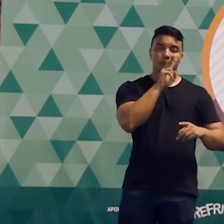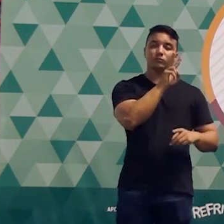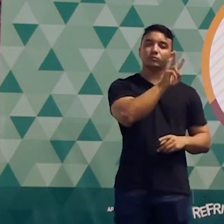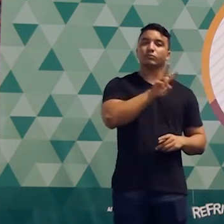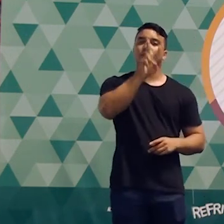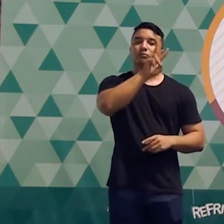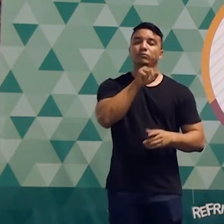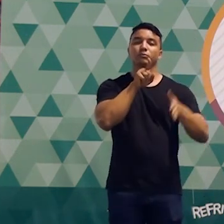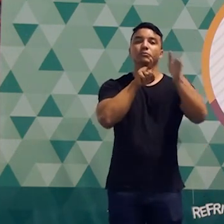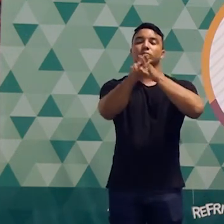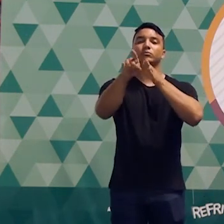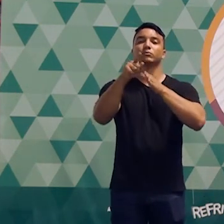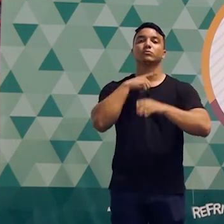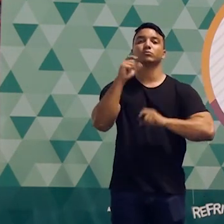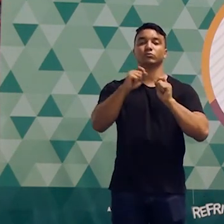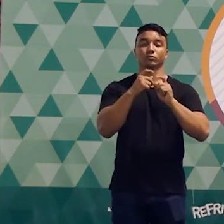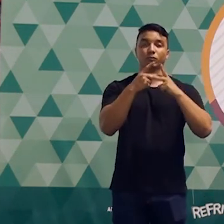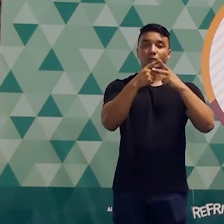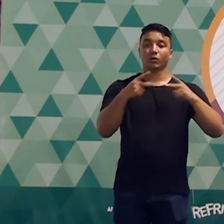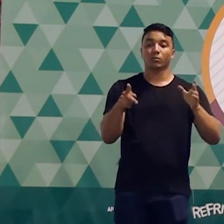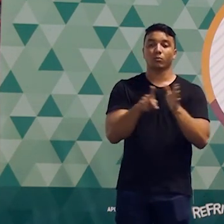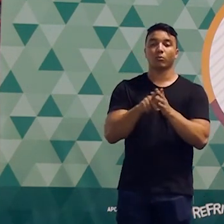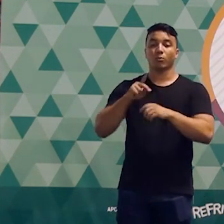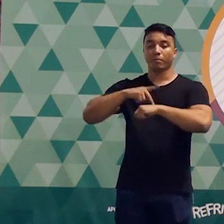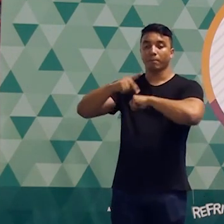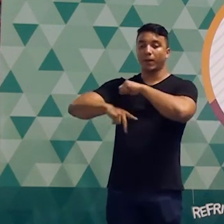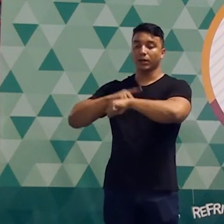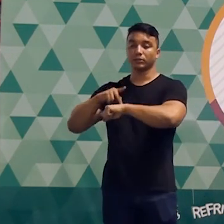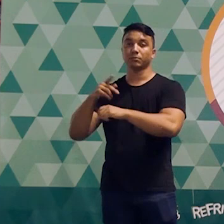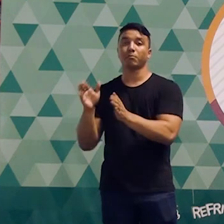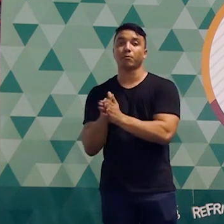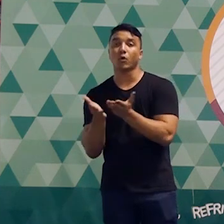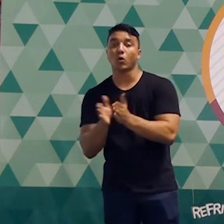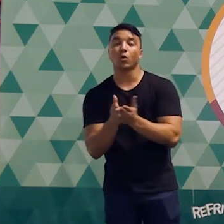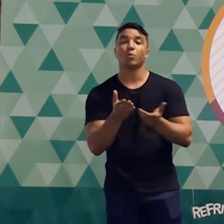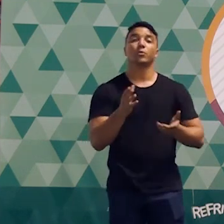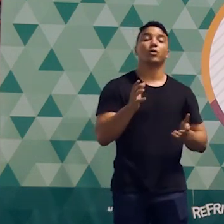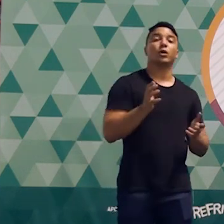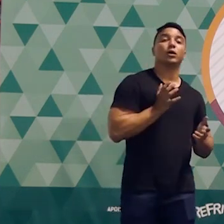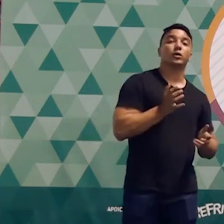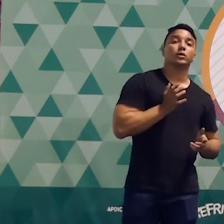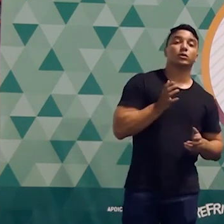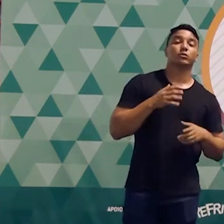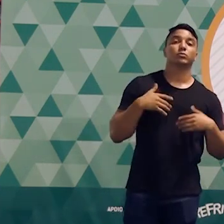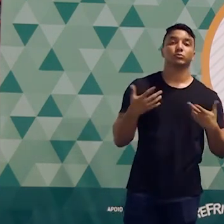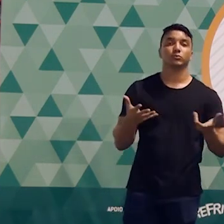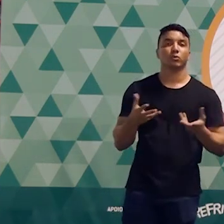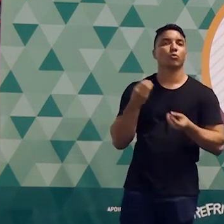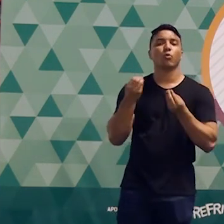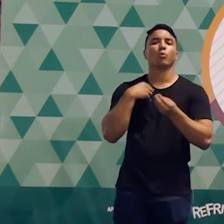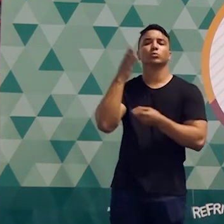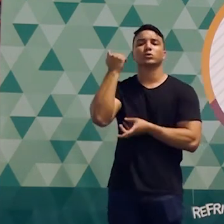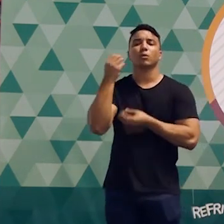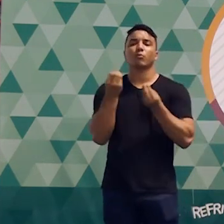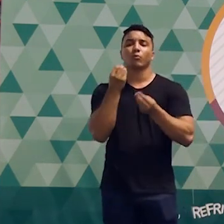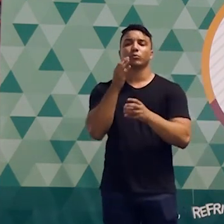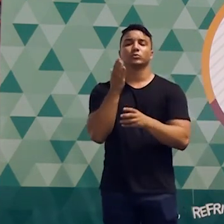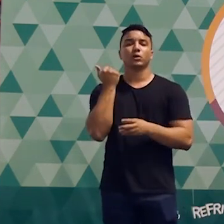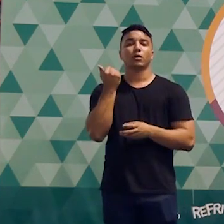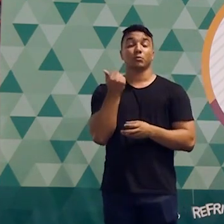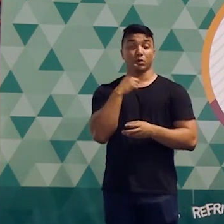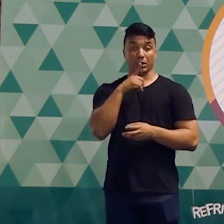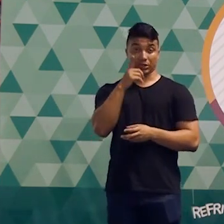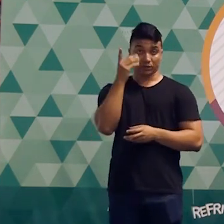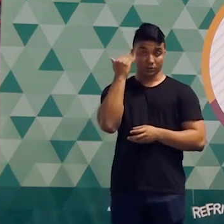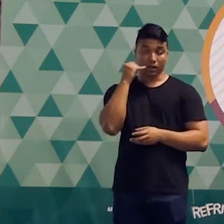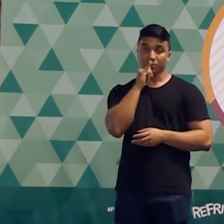pode perguntar se essa pirâmide é de um país pobre ou de um país rico. Como é que dá para saber? Se